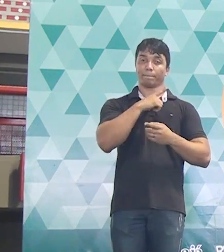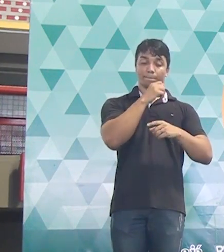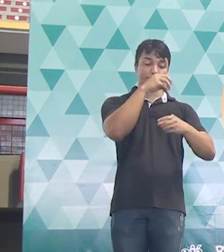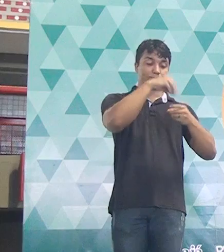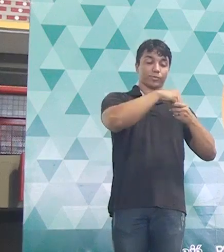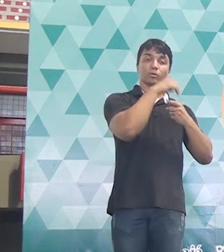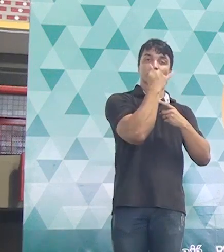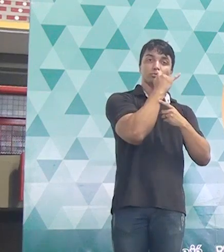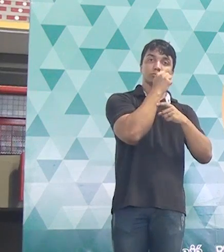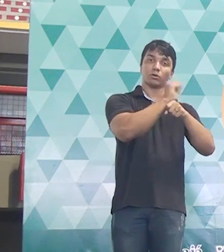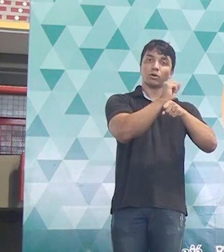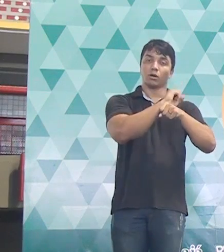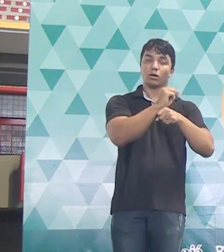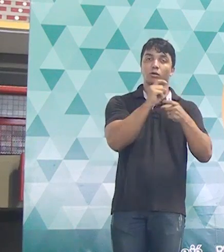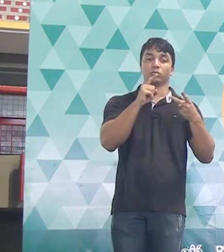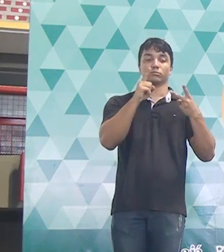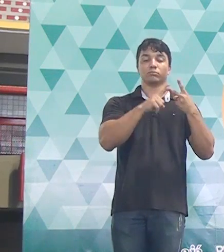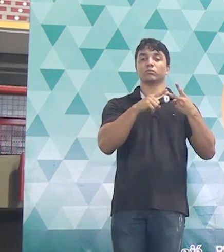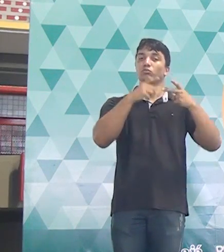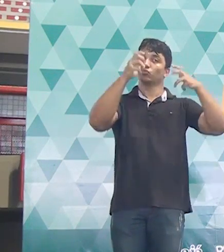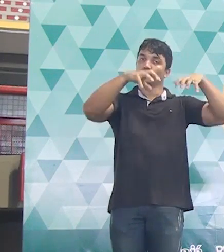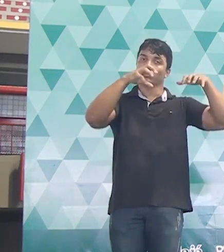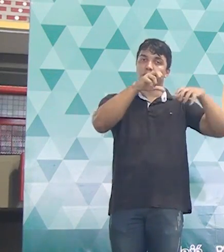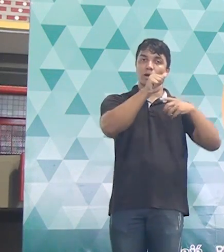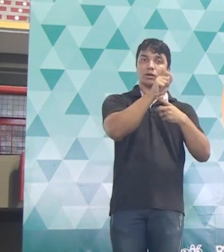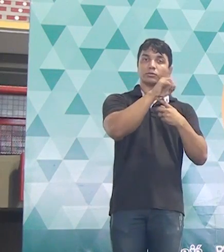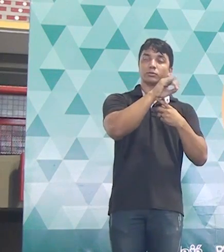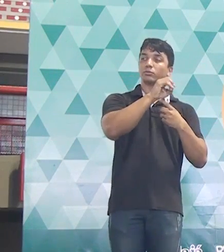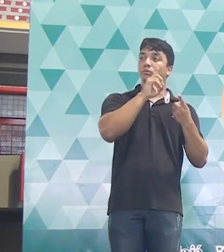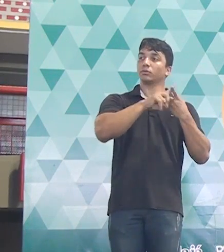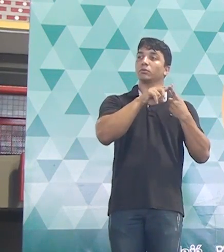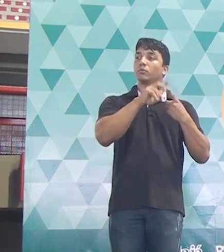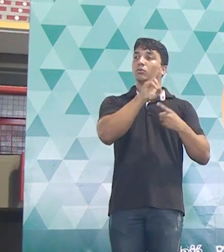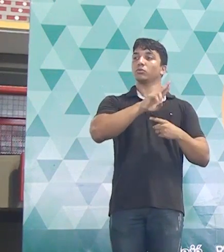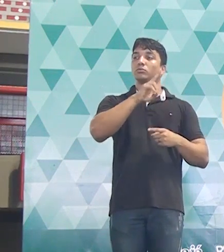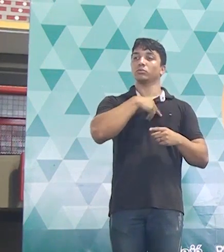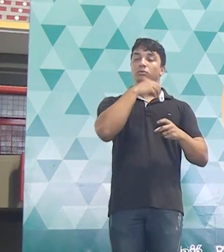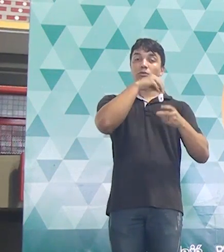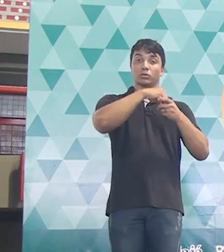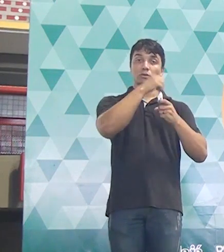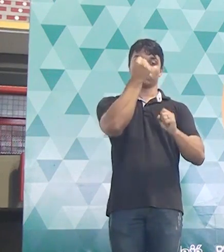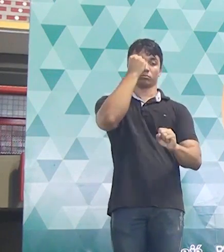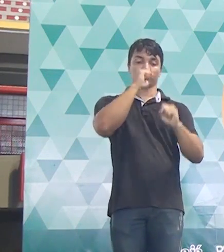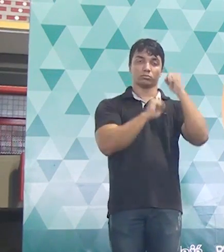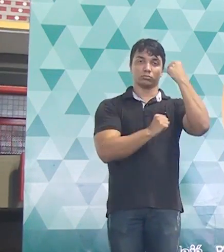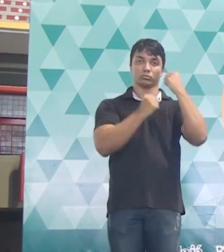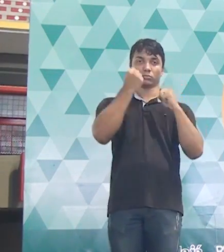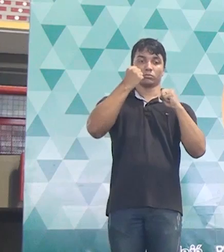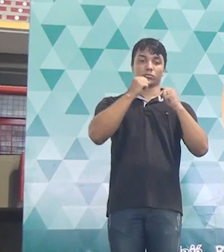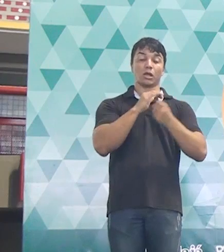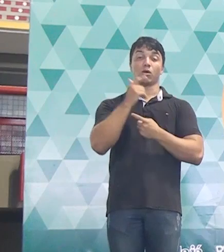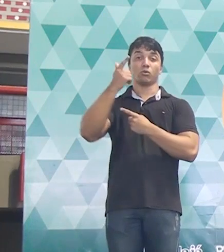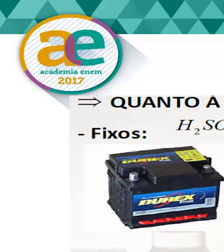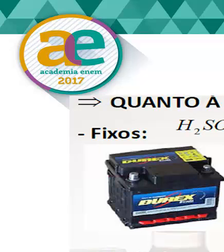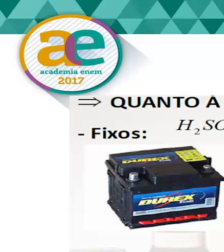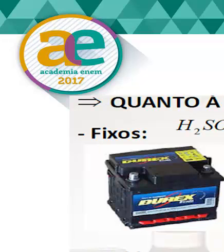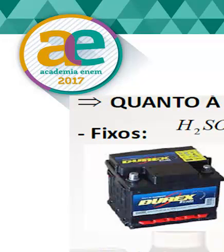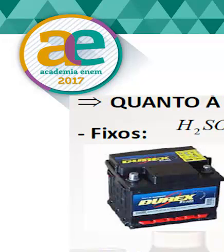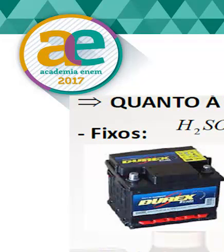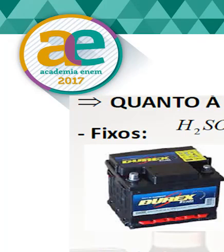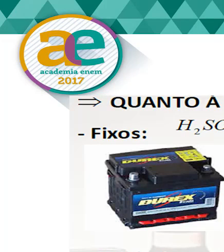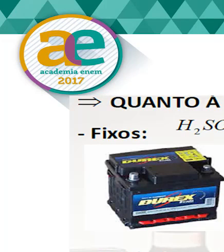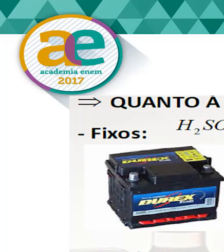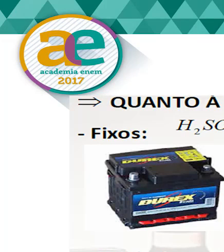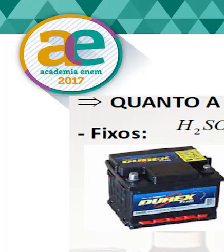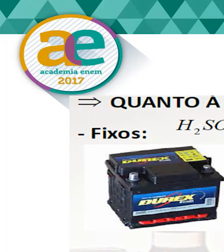carro, está na chuva ácida e é muito usado pela indústria. Outro ácido fixo importante, pessoal, é o